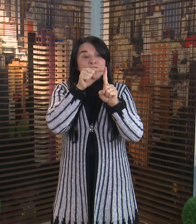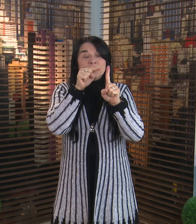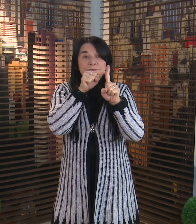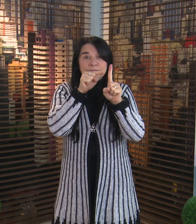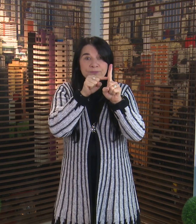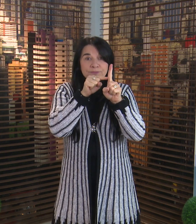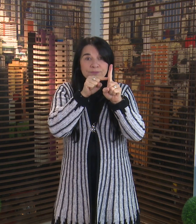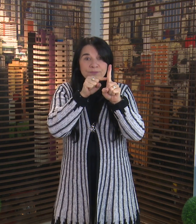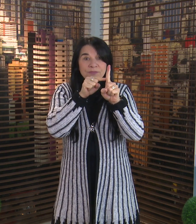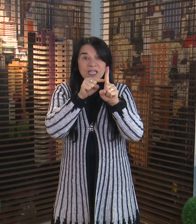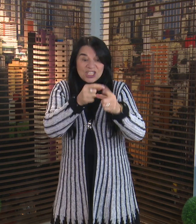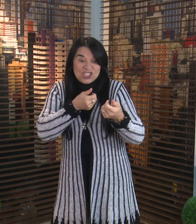tipos de